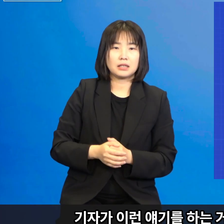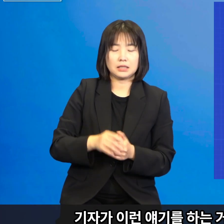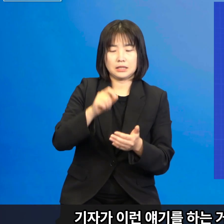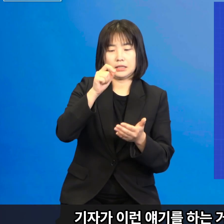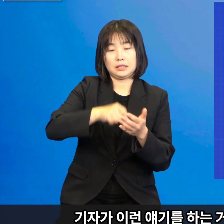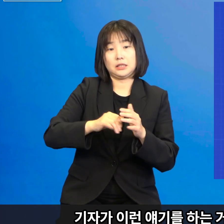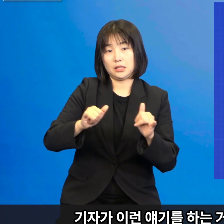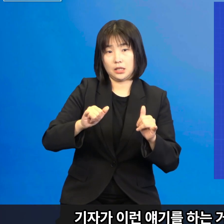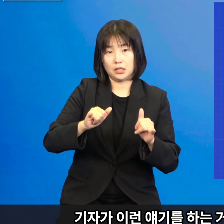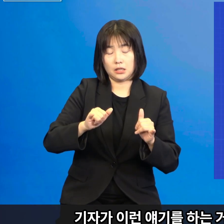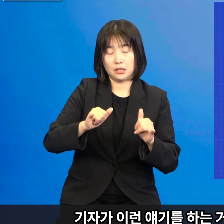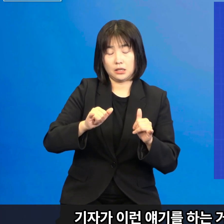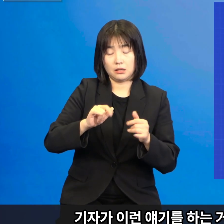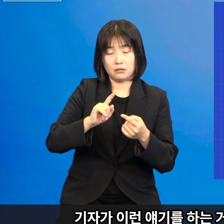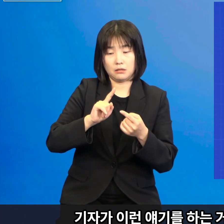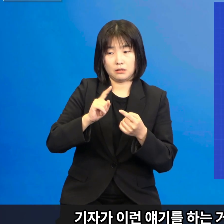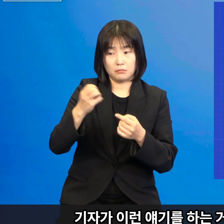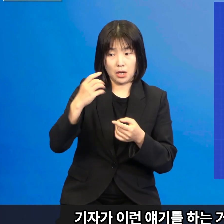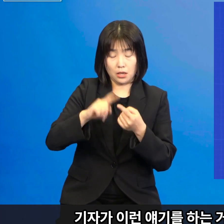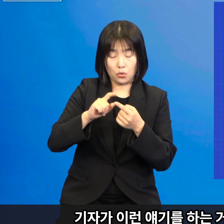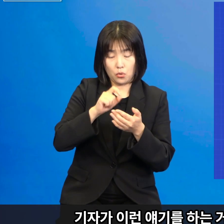하는 거예요. 제가 그대로 읽어드릴게요.